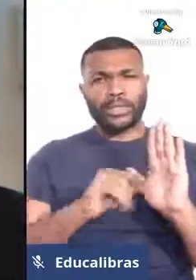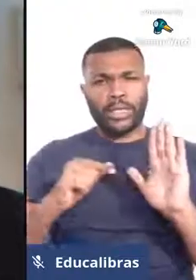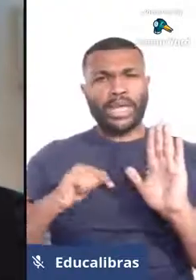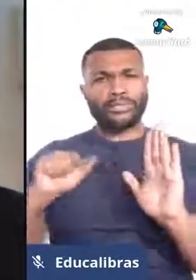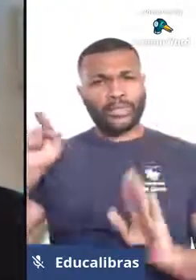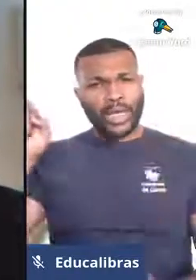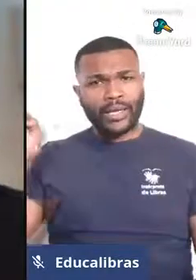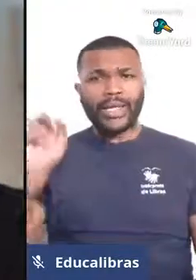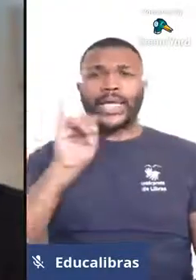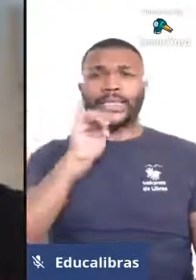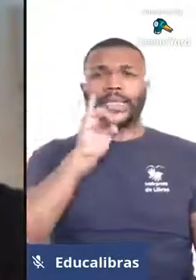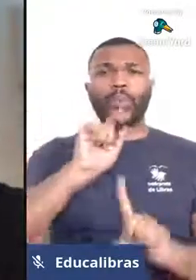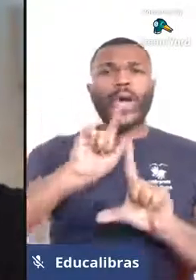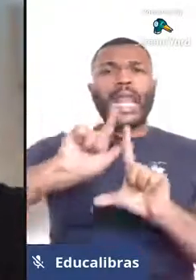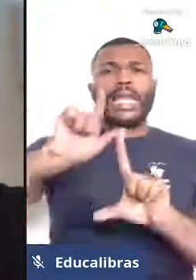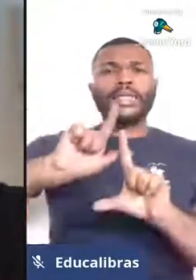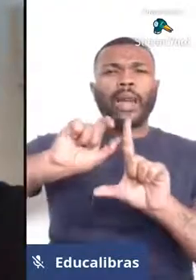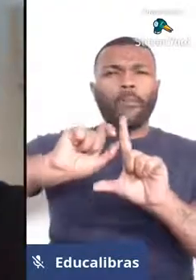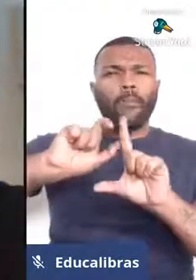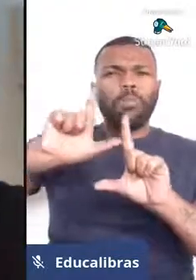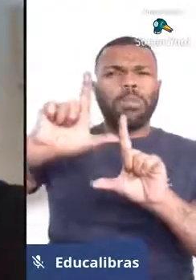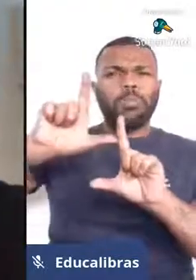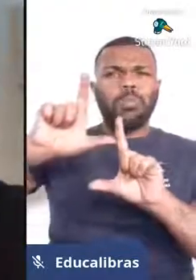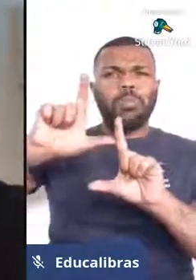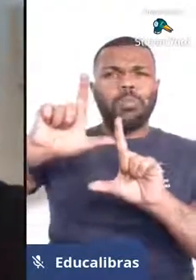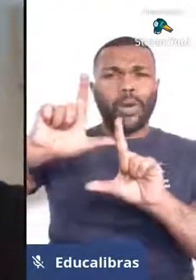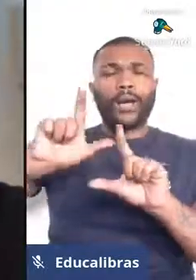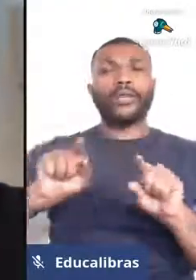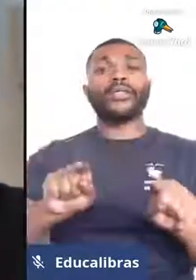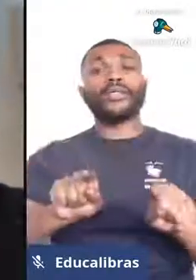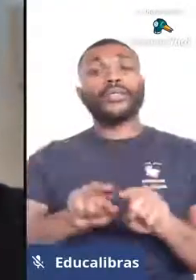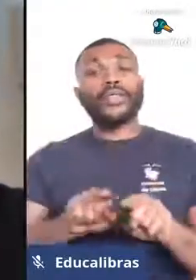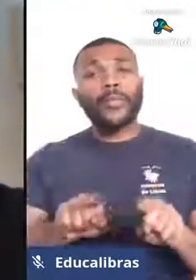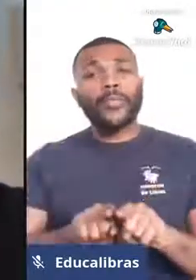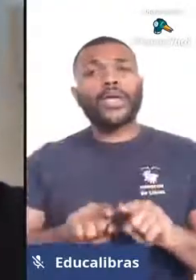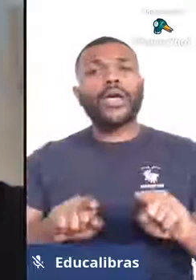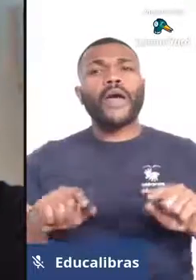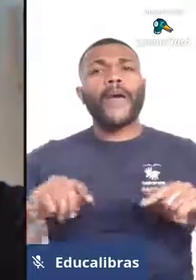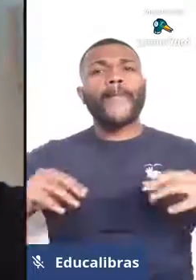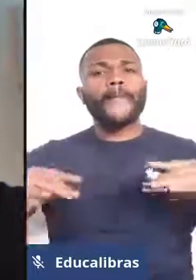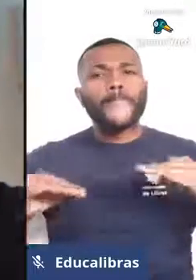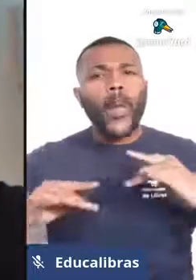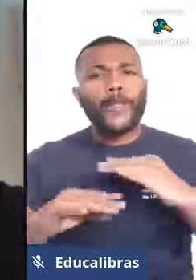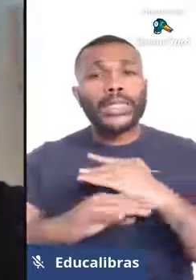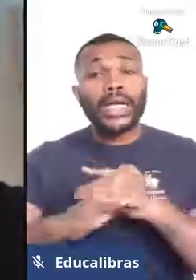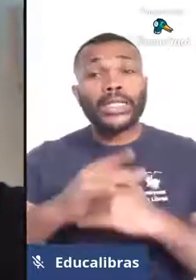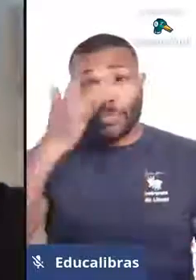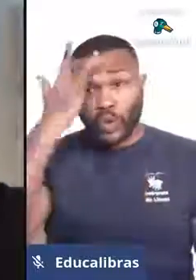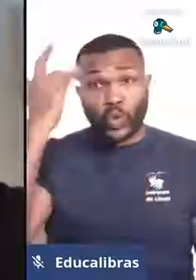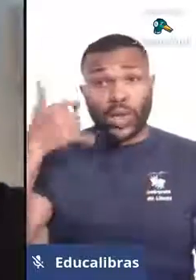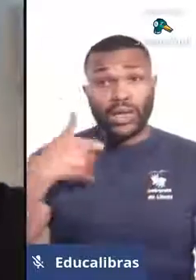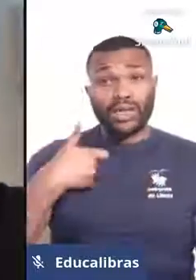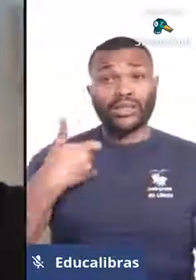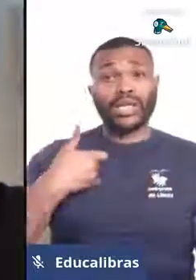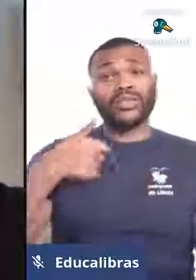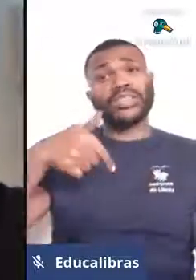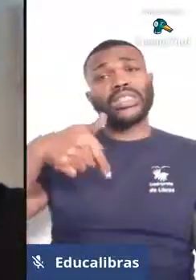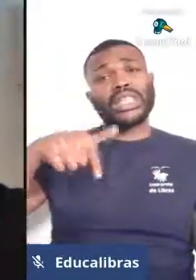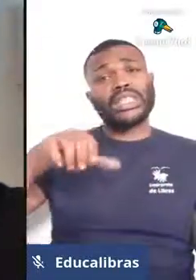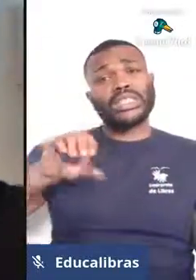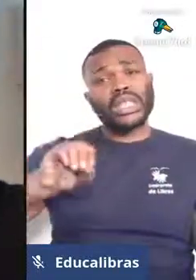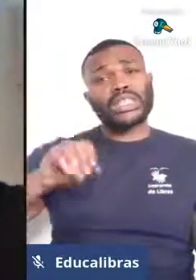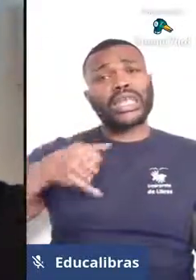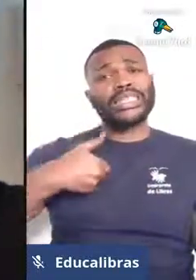letras maiores, basicamente, né? Questões de mobilidade, então a pessoa com 70, 80 anos não pode